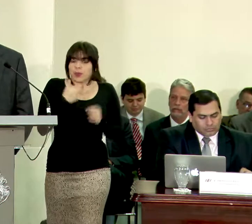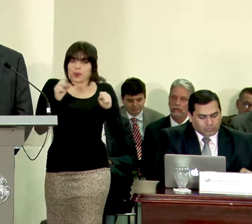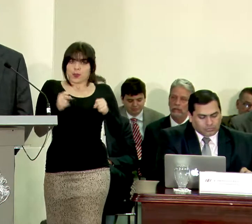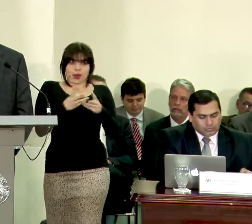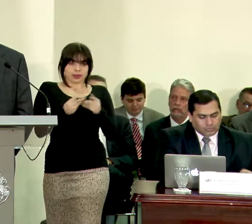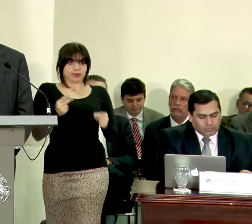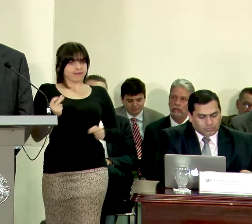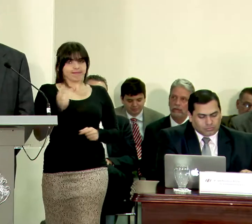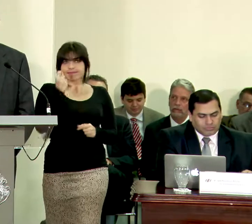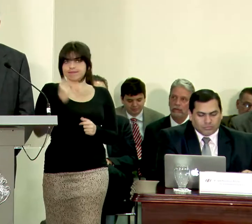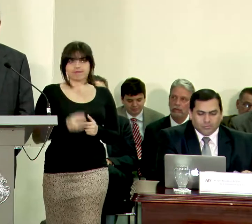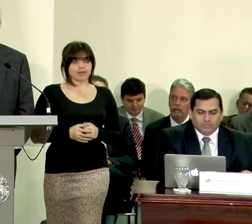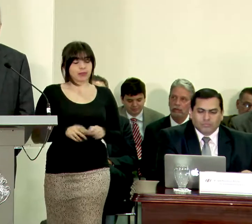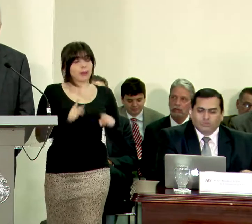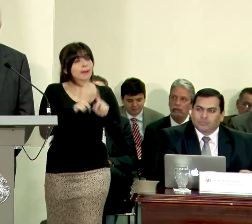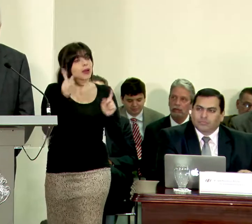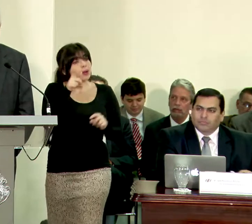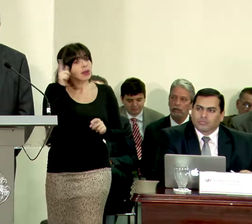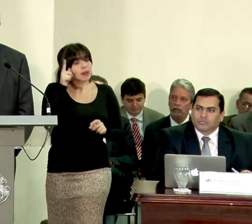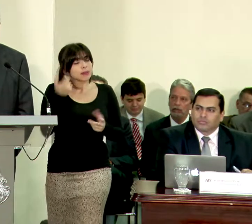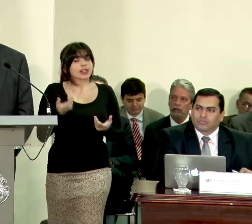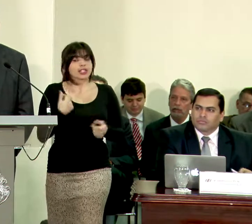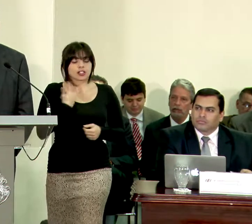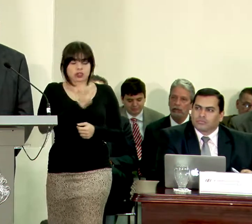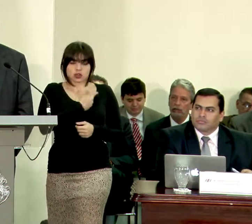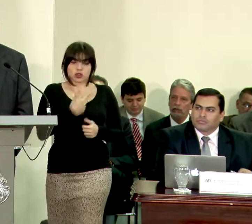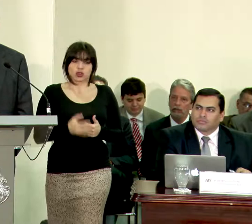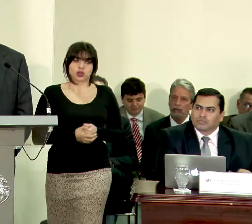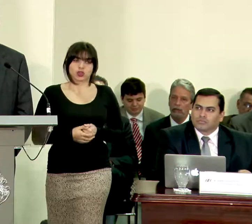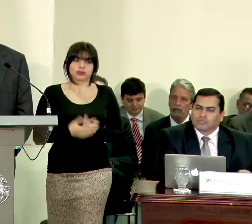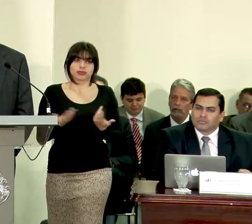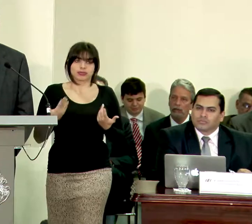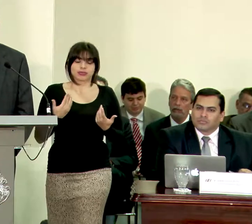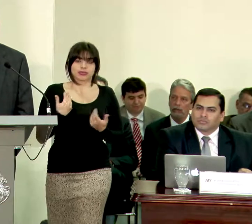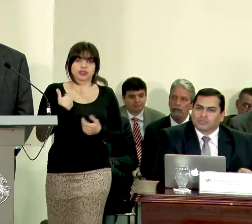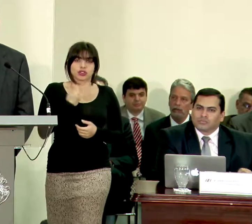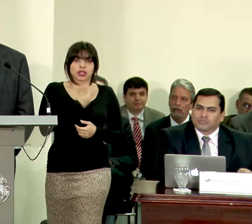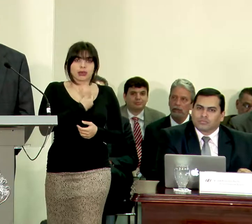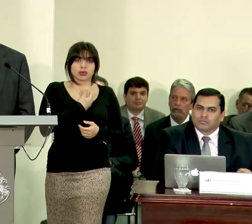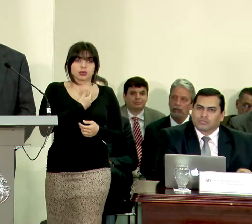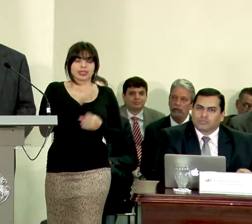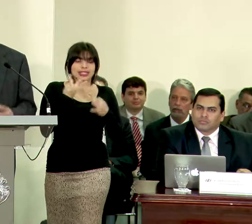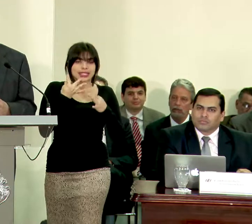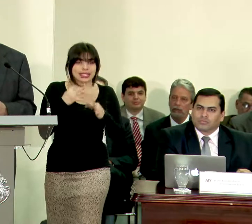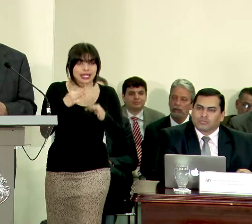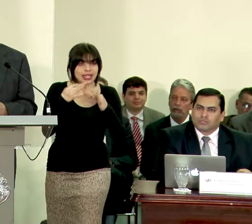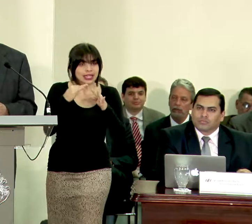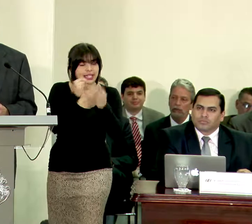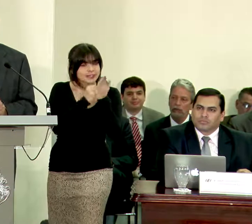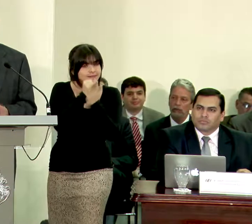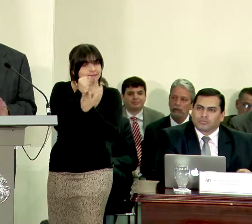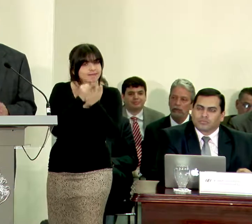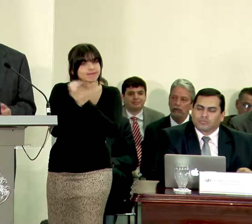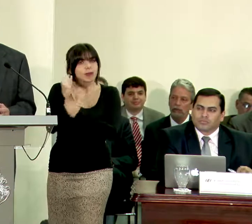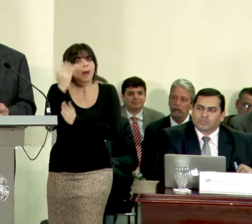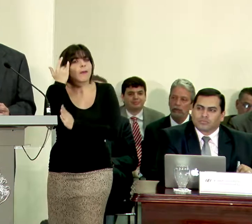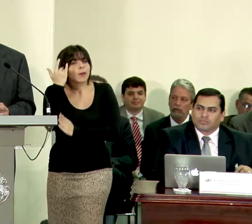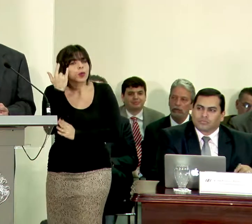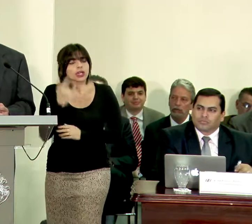resolver rápidamente, pero evidentemente nosotros estamos tratando de investigar por qué